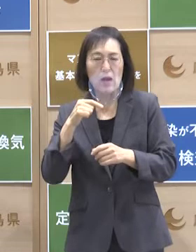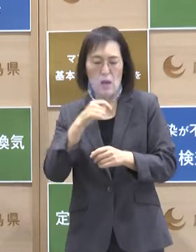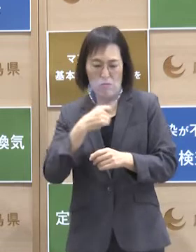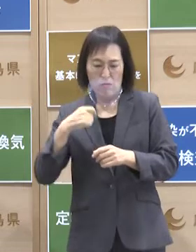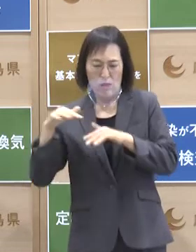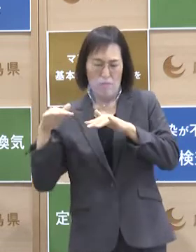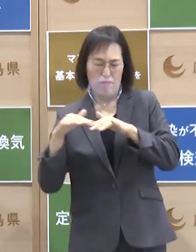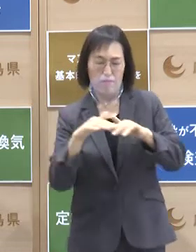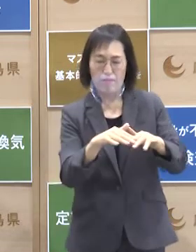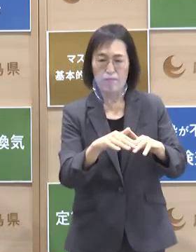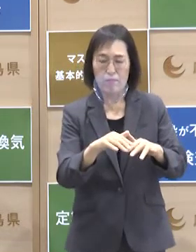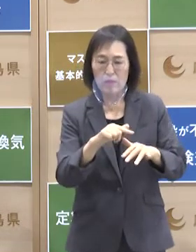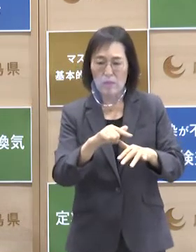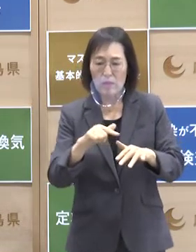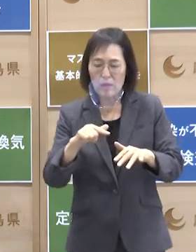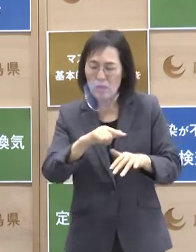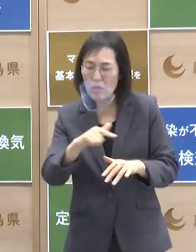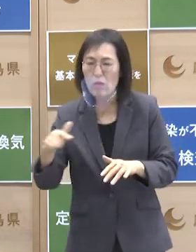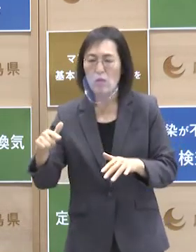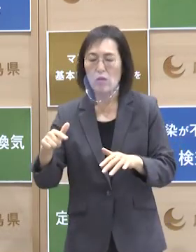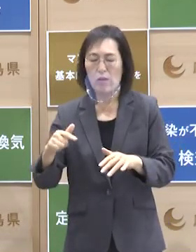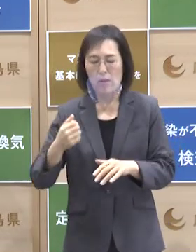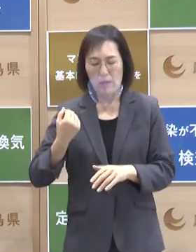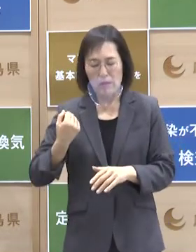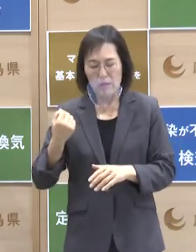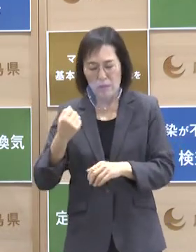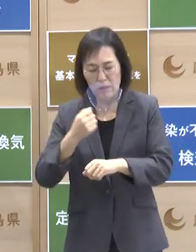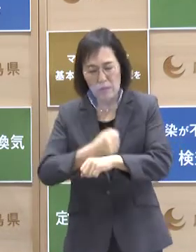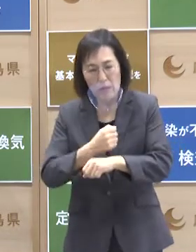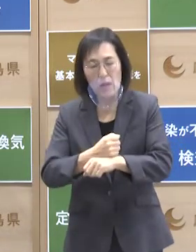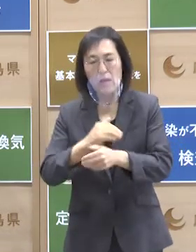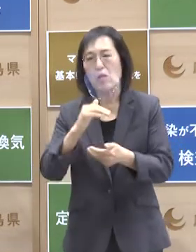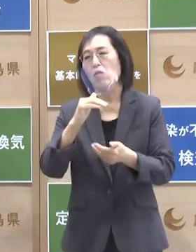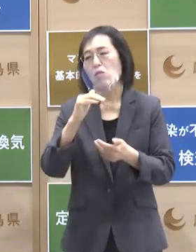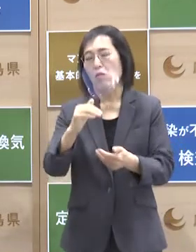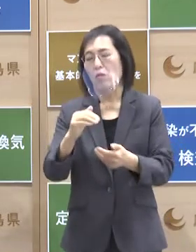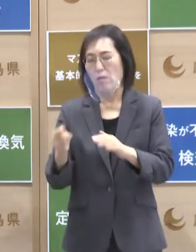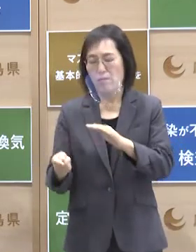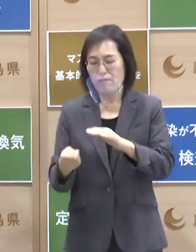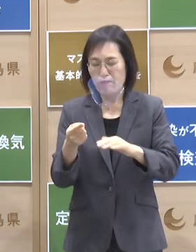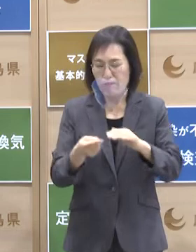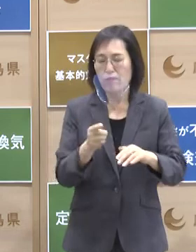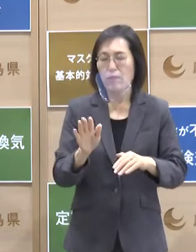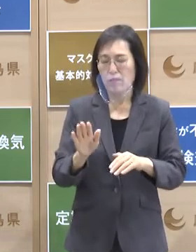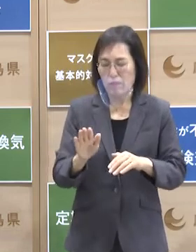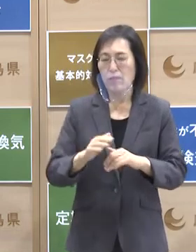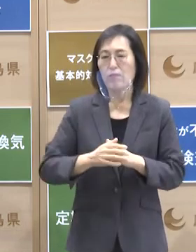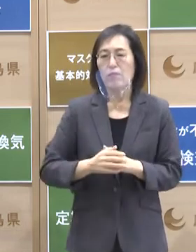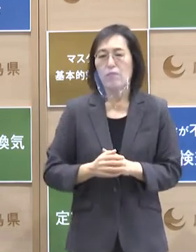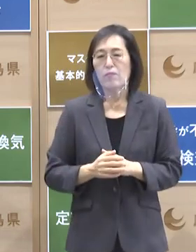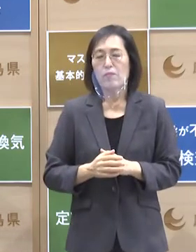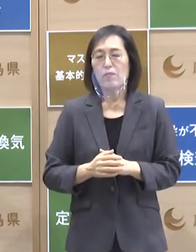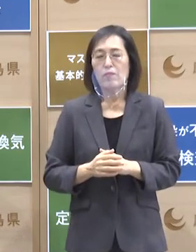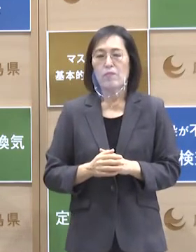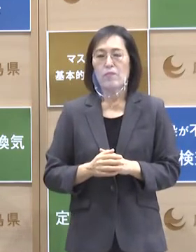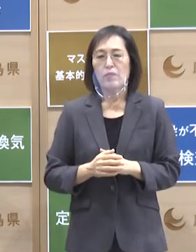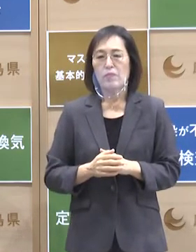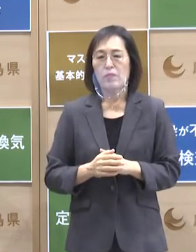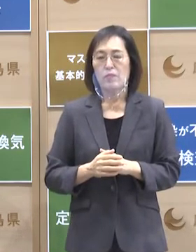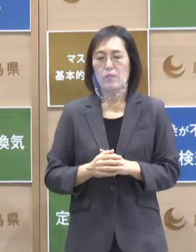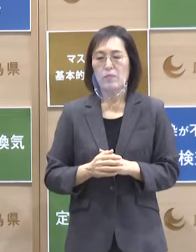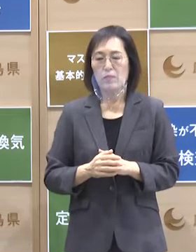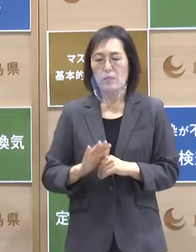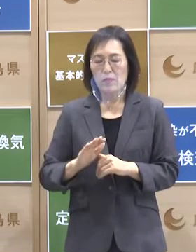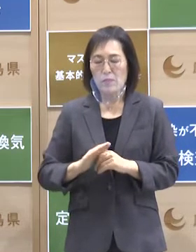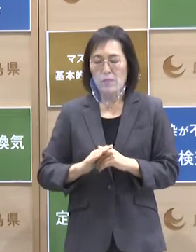にさまざまな困難な課題に直面されていると思います。そういう中で現場の声にも